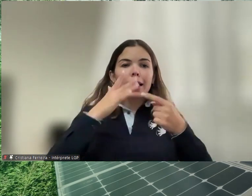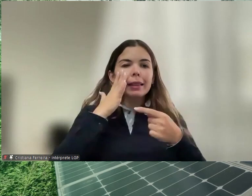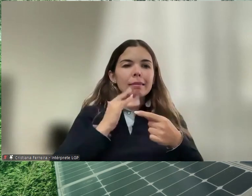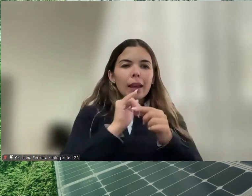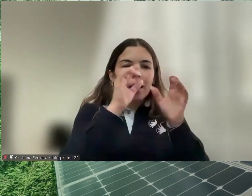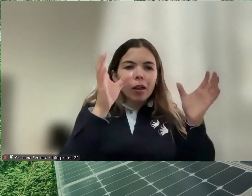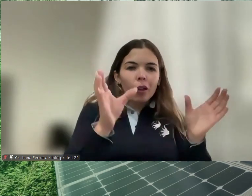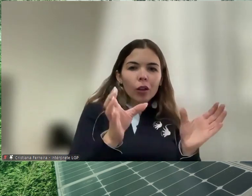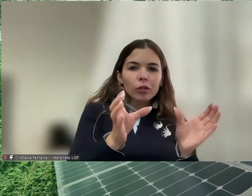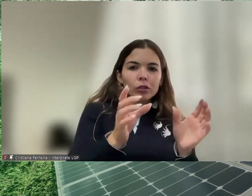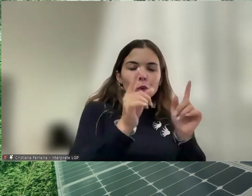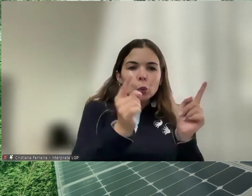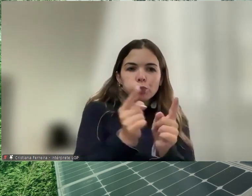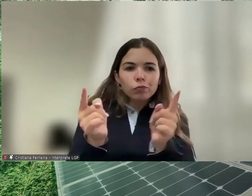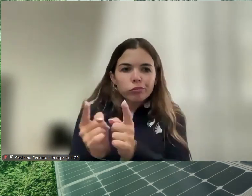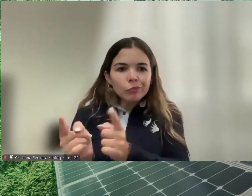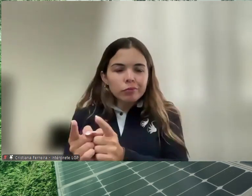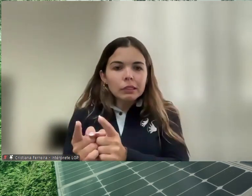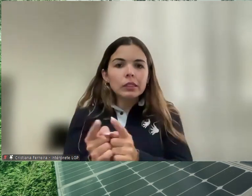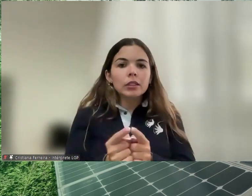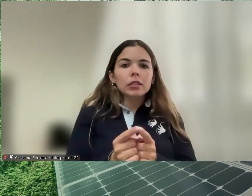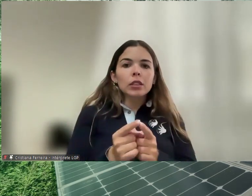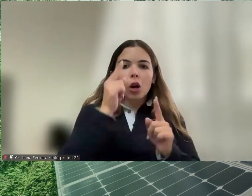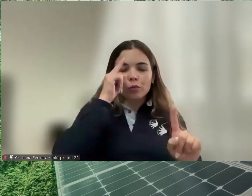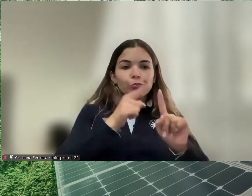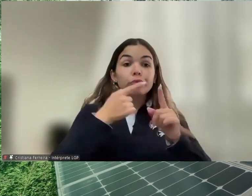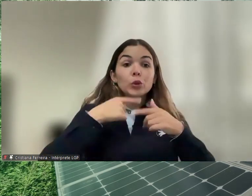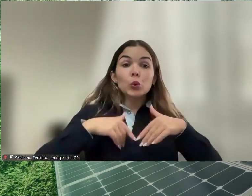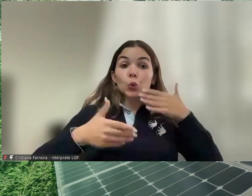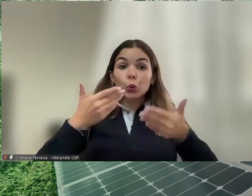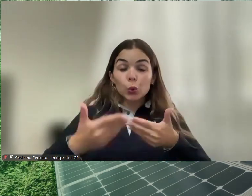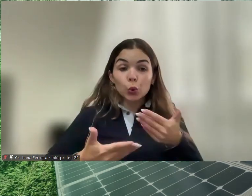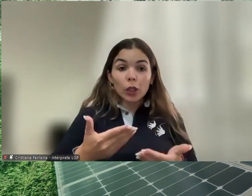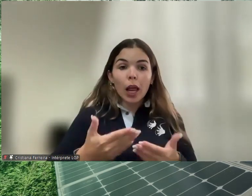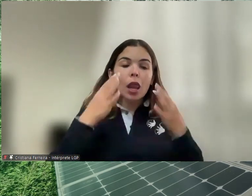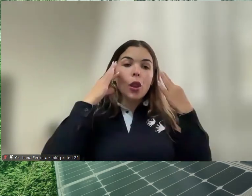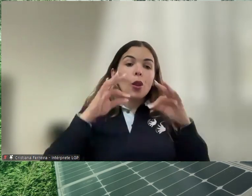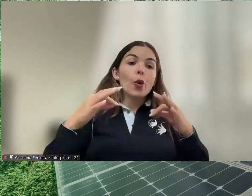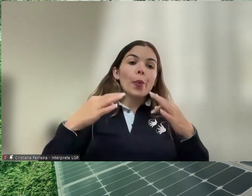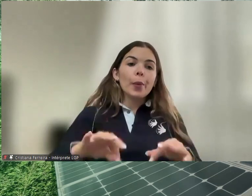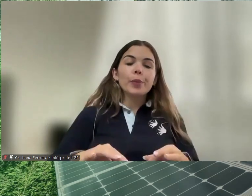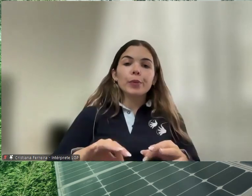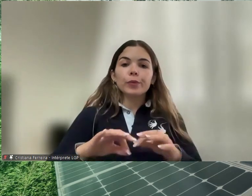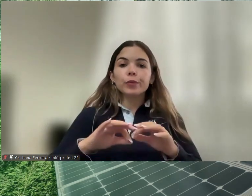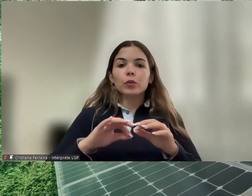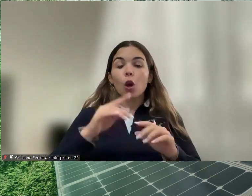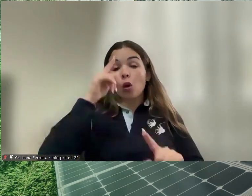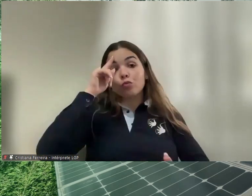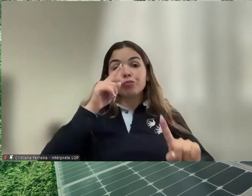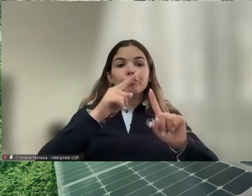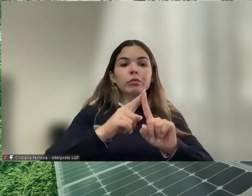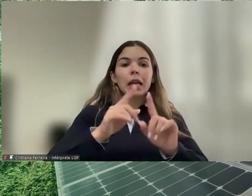Objetivos do Desenvolvimento Sustentável, e normalmente a abordagem é os objetivos relacionados